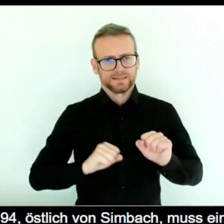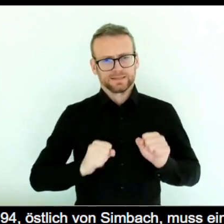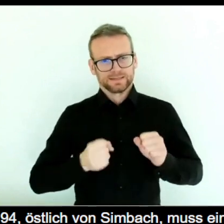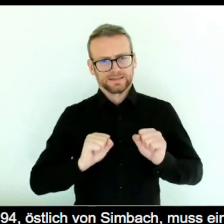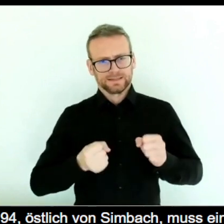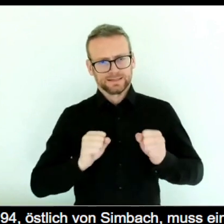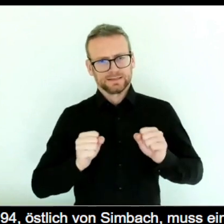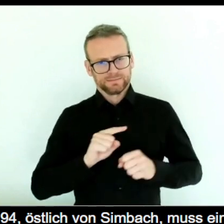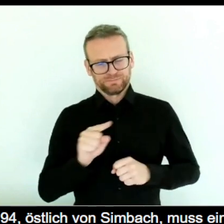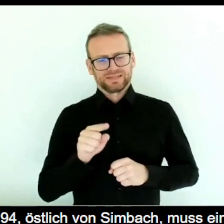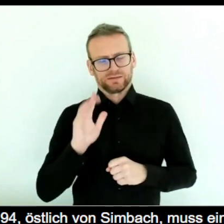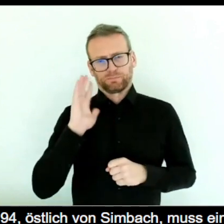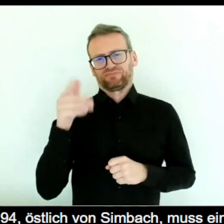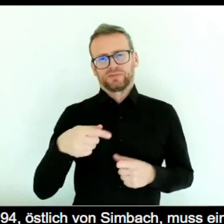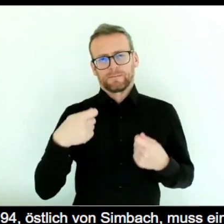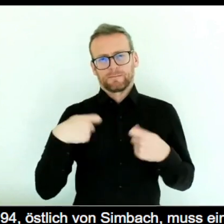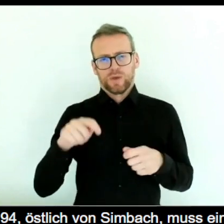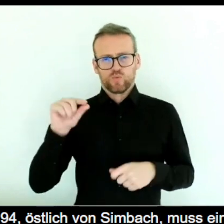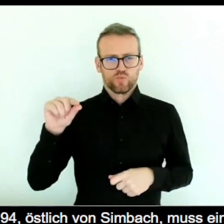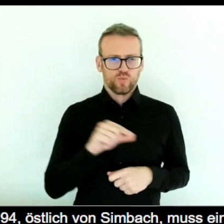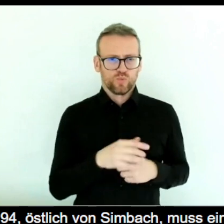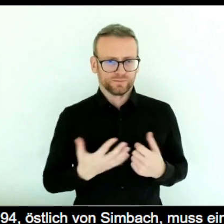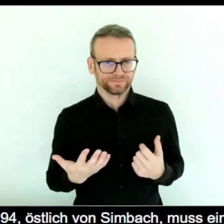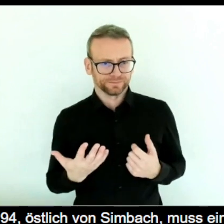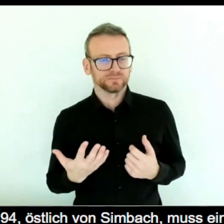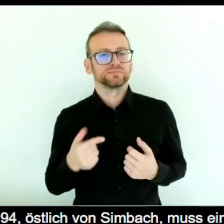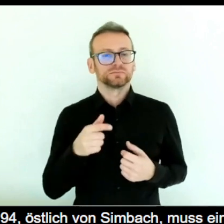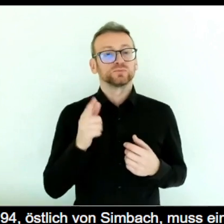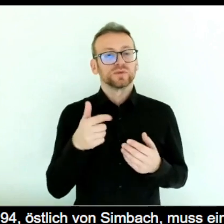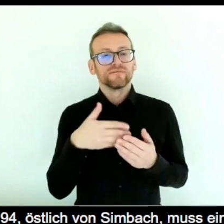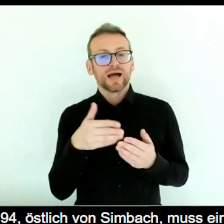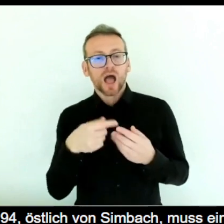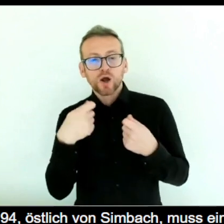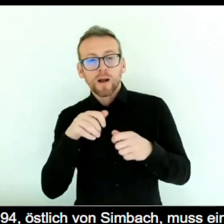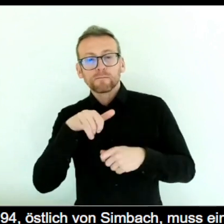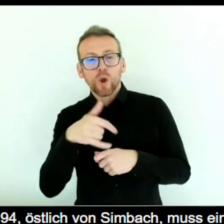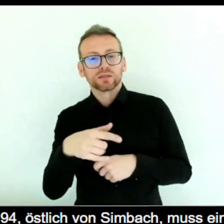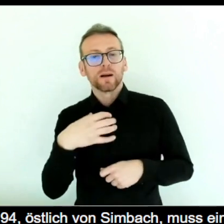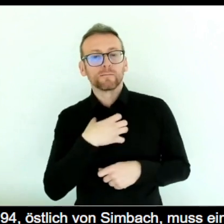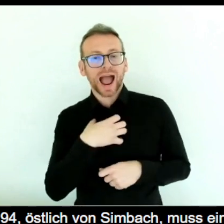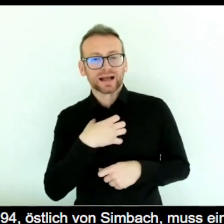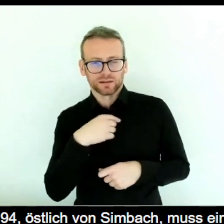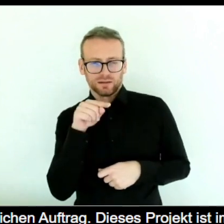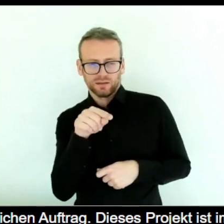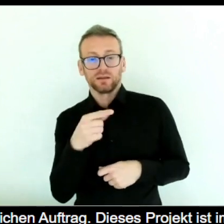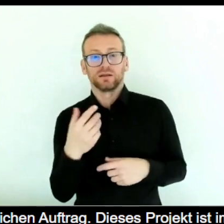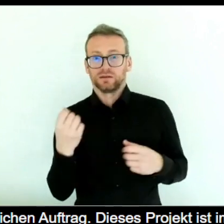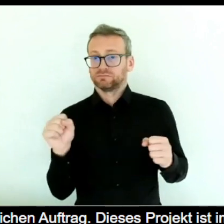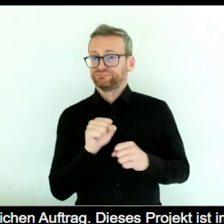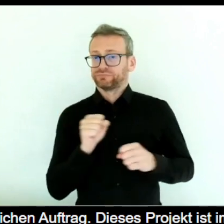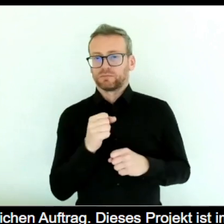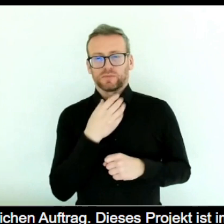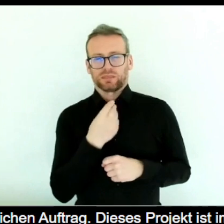das sind alles Projekte, auf die die Menschen sehr lange warten. Und das muss alles entsprechend, wie vereinbart, umgesetzt werden. Die